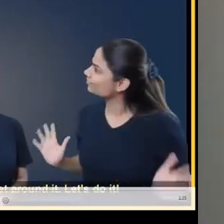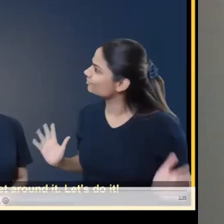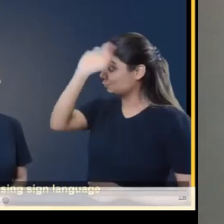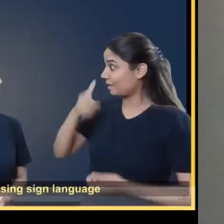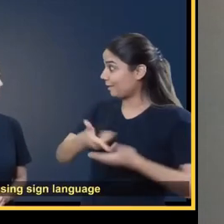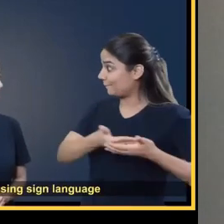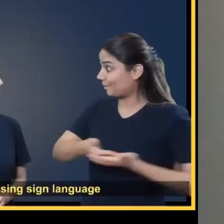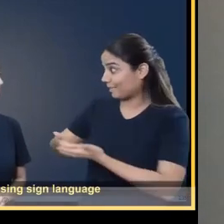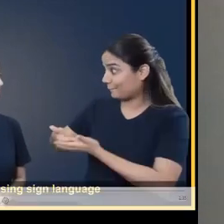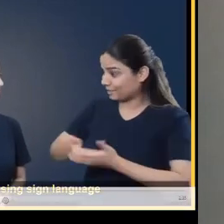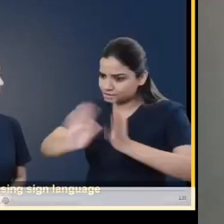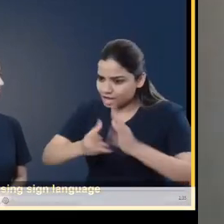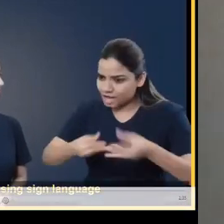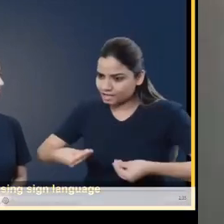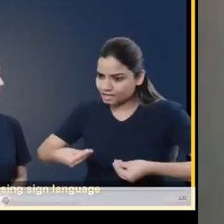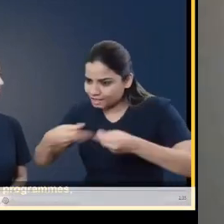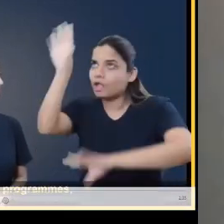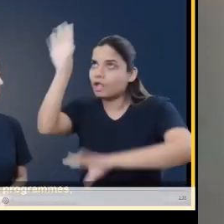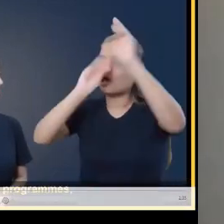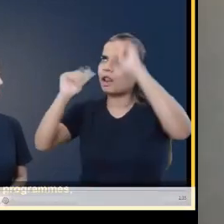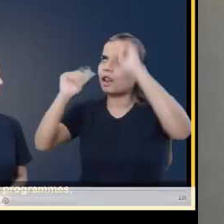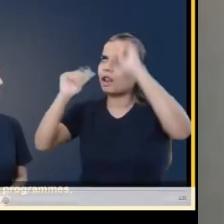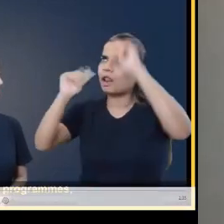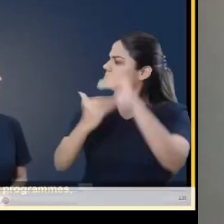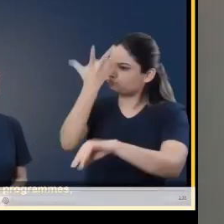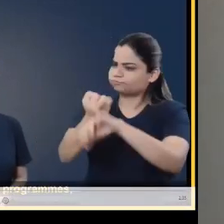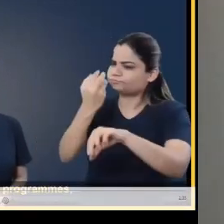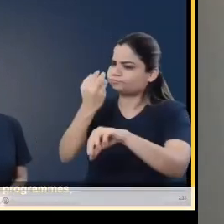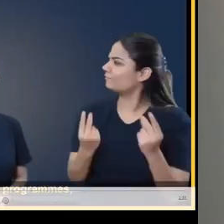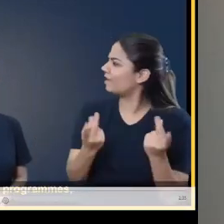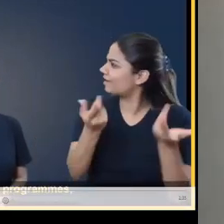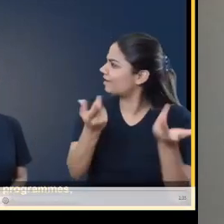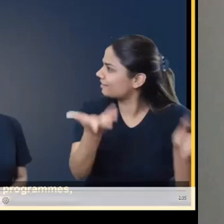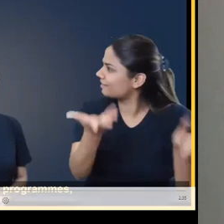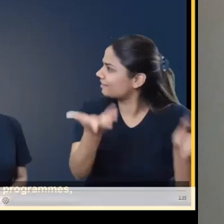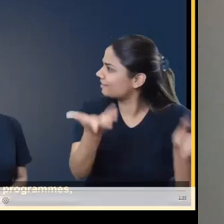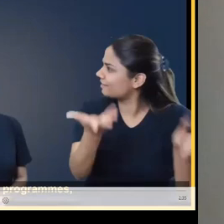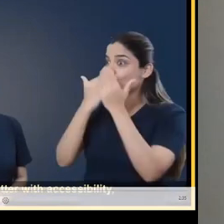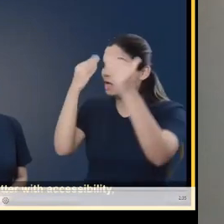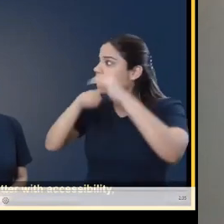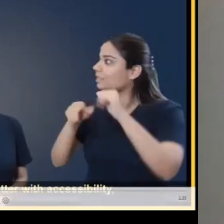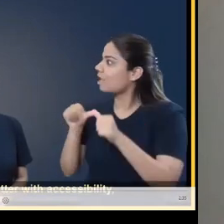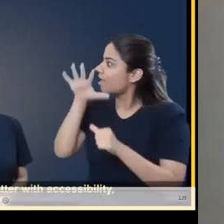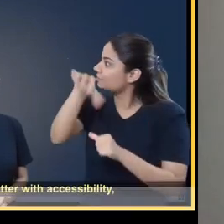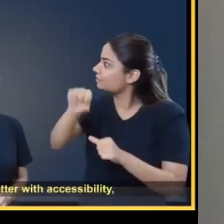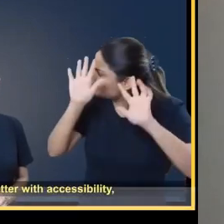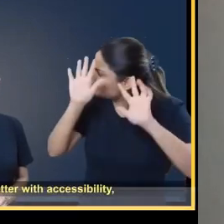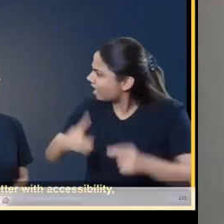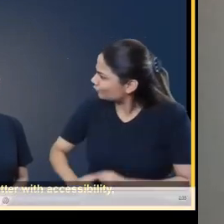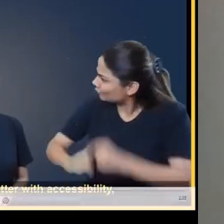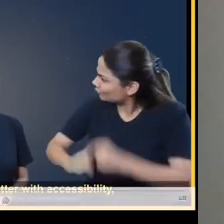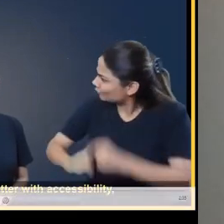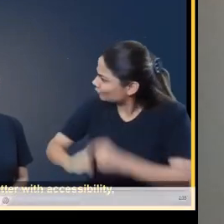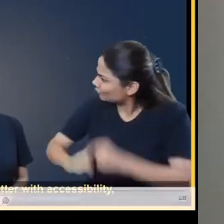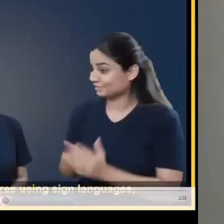बच्चे जल्दी हस्तक्षेप कार्यक्रमों में सांकेतिक भाषा का उपयोग करके आसानी से सीखते हैं। स्कूलों की गुणवत्ता पहुंच के साथ बेहतर हो सकती